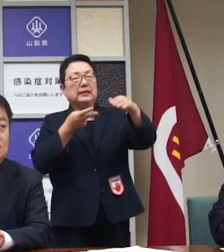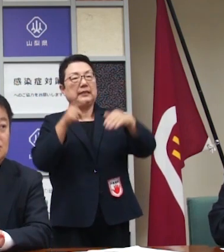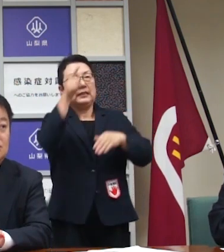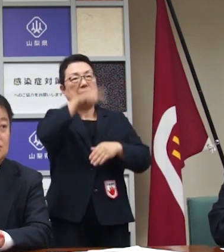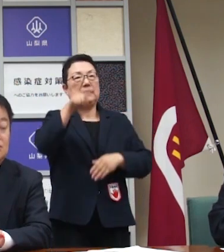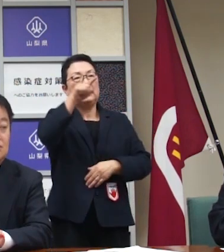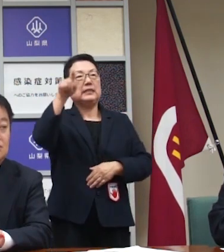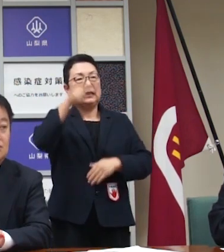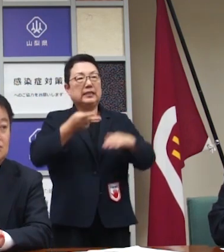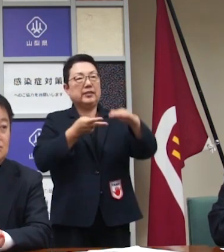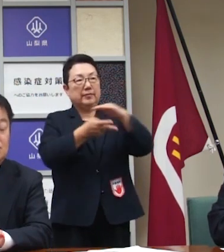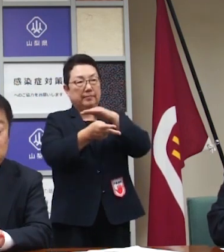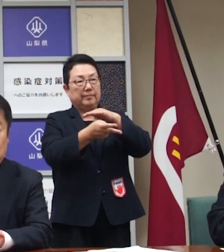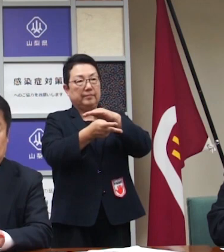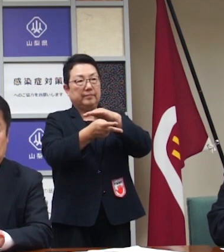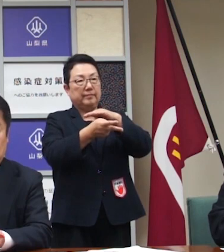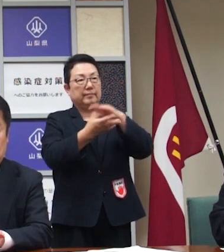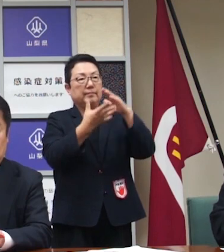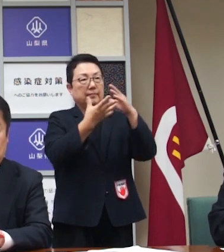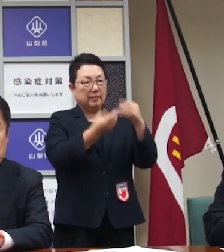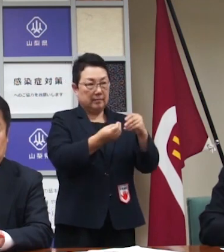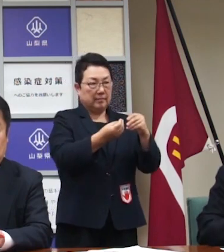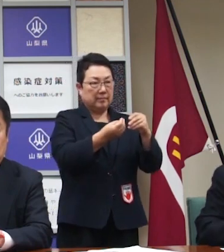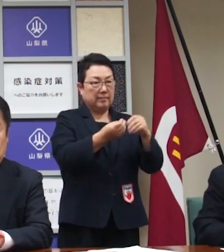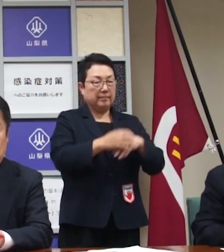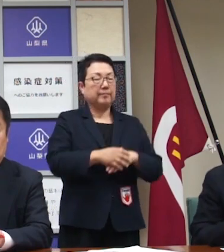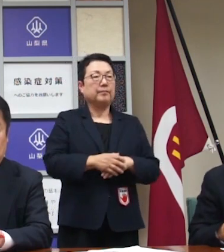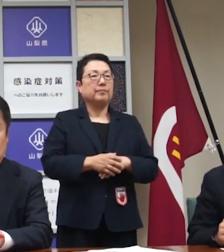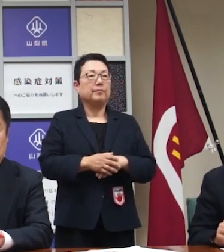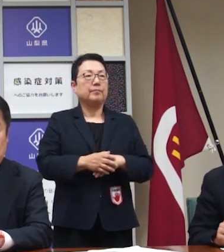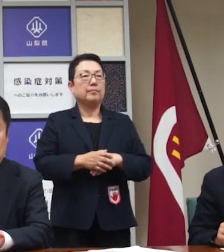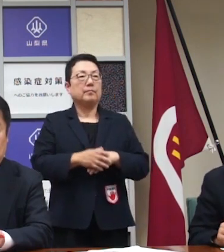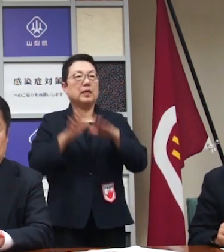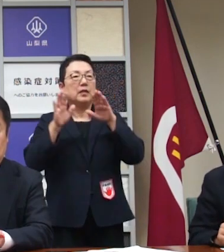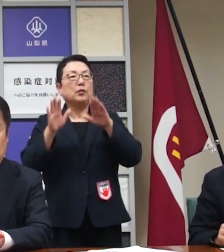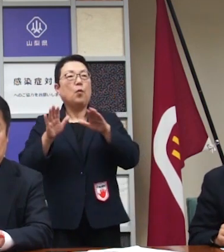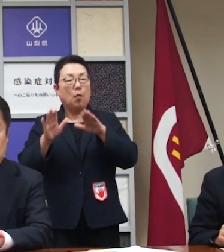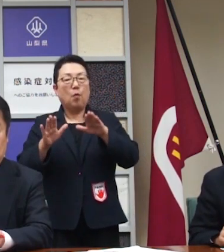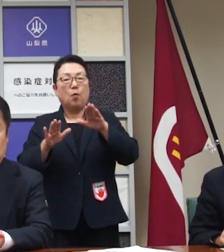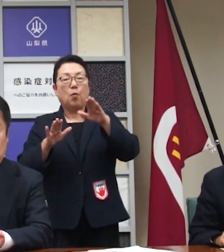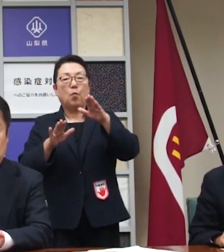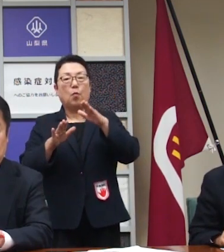5日に疑わしいでもう一回やろうって言ってスキャンを取って今日陽性と